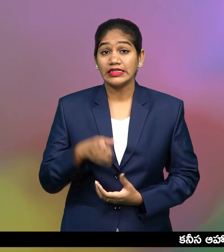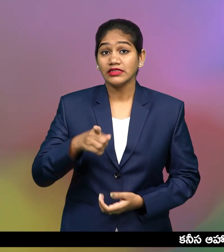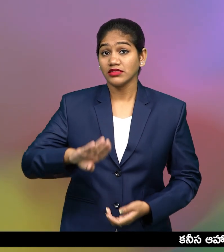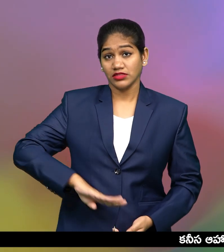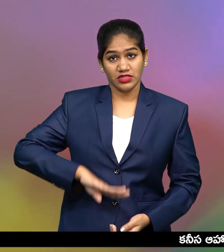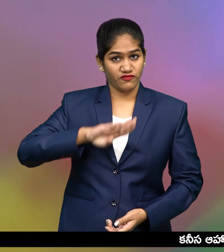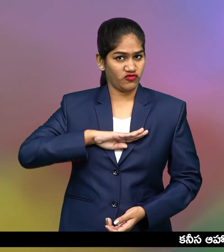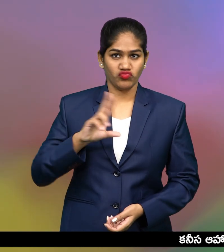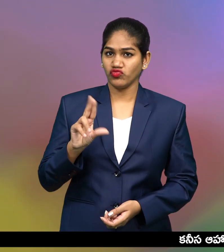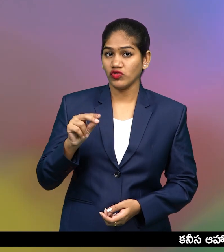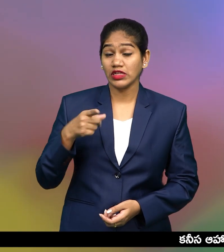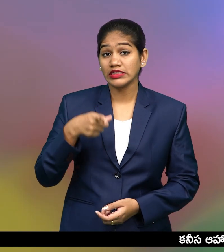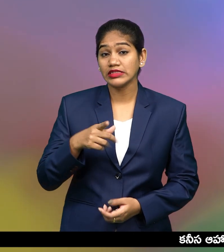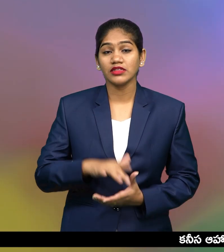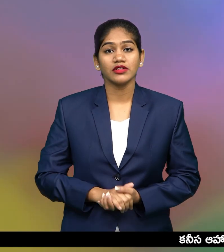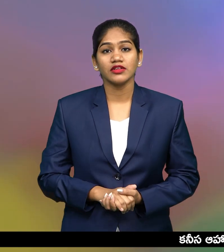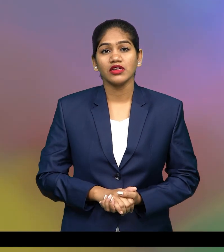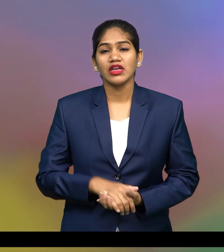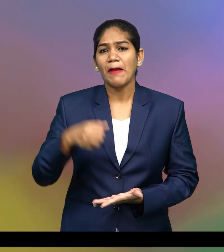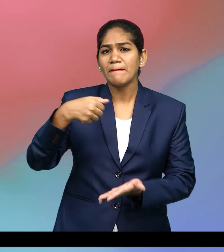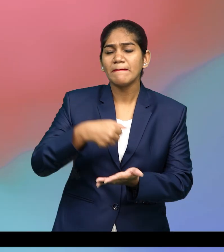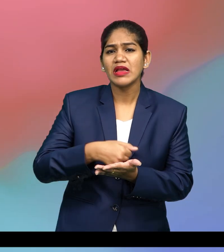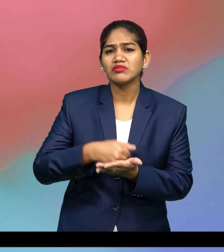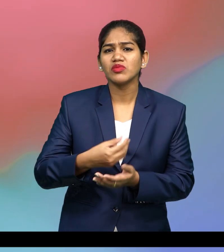కనీస ఆహార అవసరాలను తీర్చడానికి ఇది సరిపోదు.